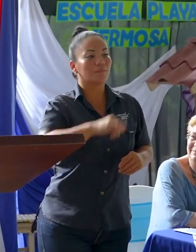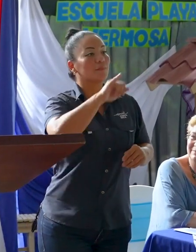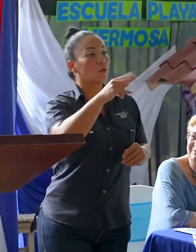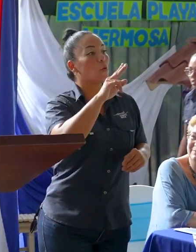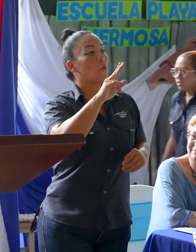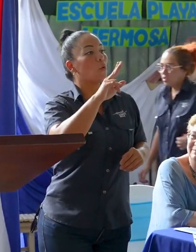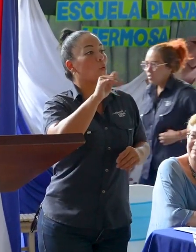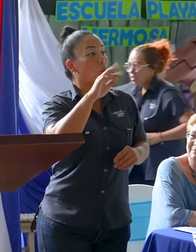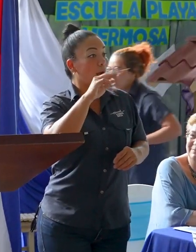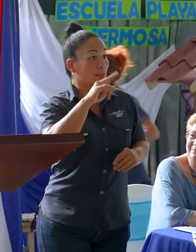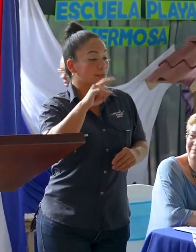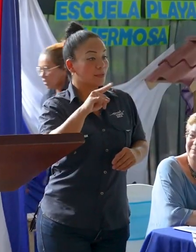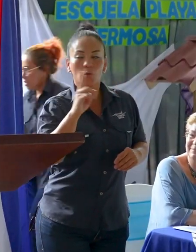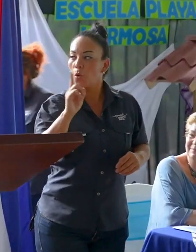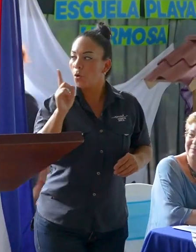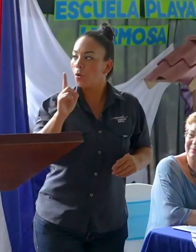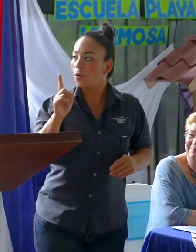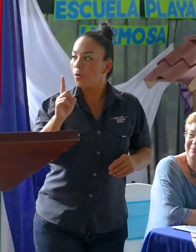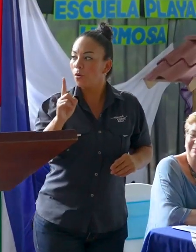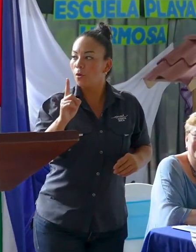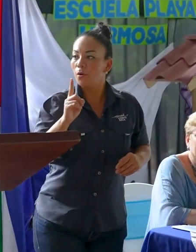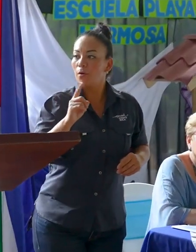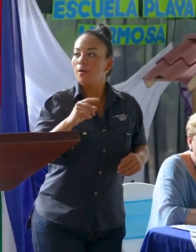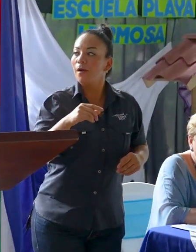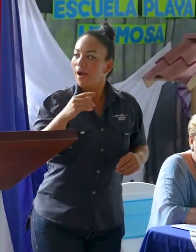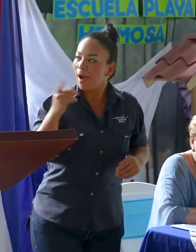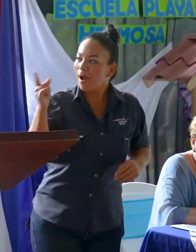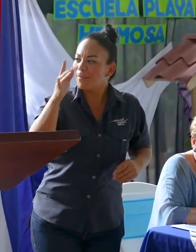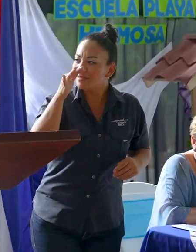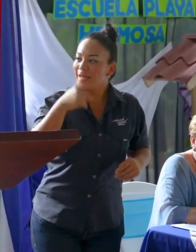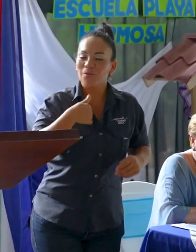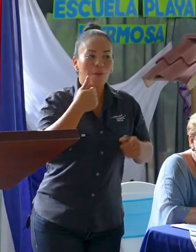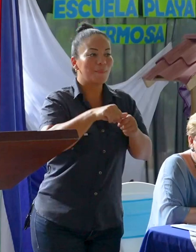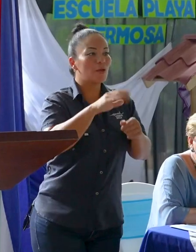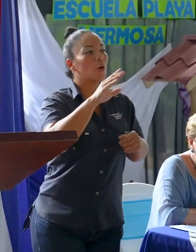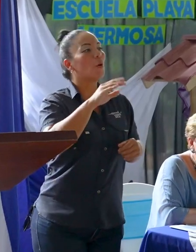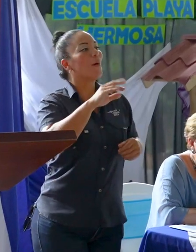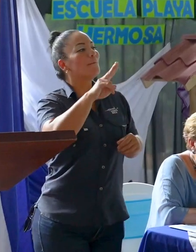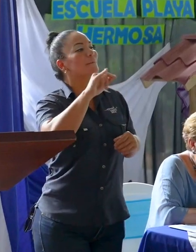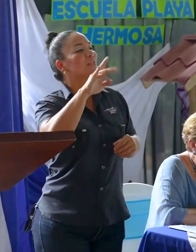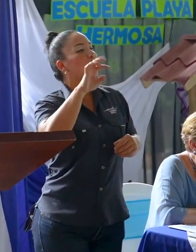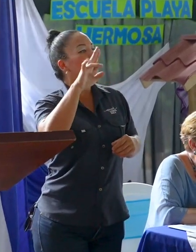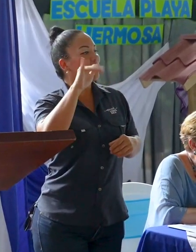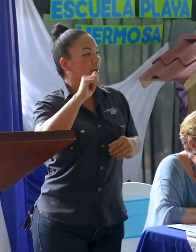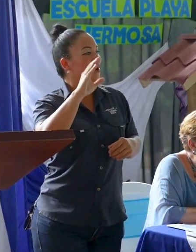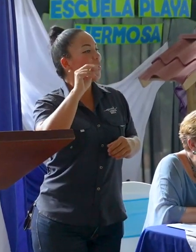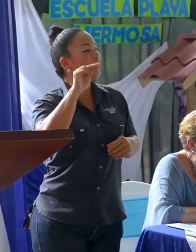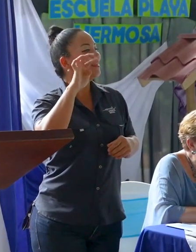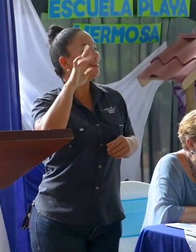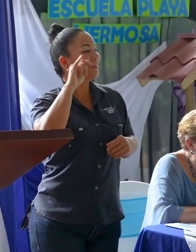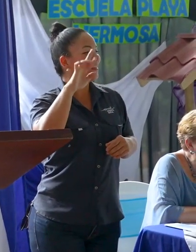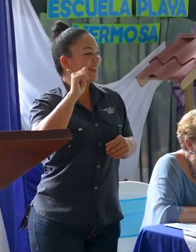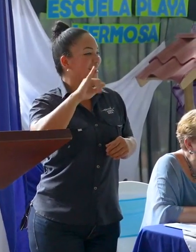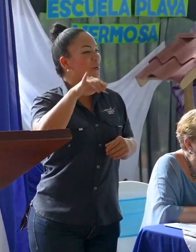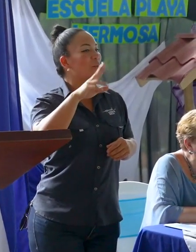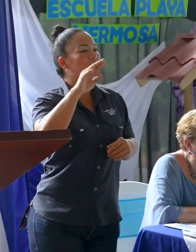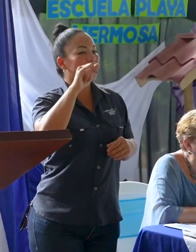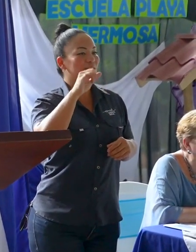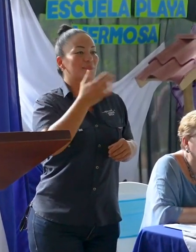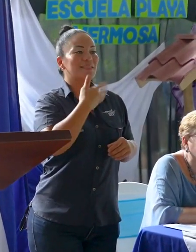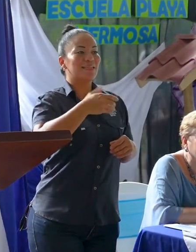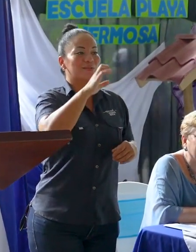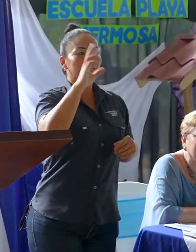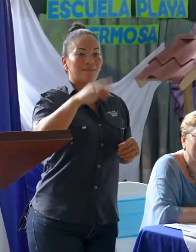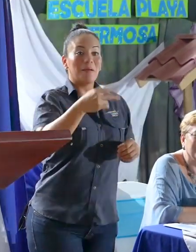Juárez, sí, sí, no, Contreras Juárez. Ya me están vacilando. Victoria Contreras Juárez, presidenta de la República